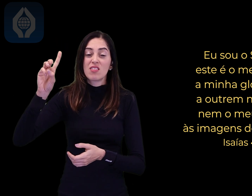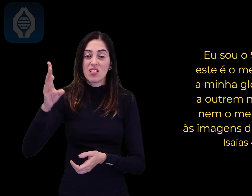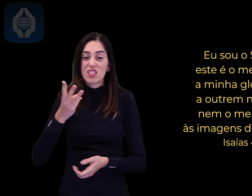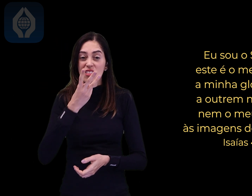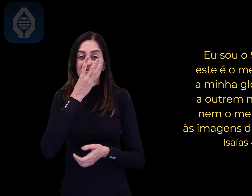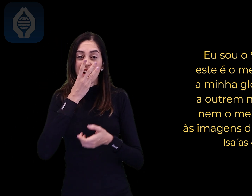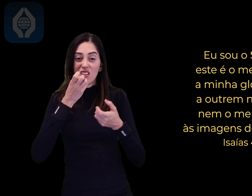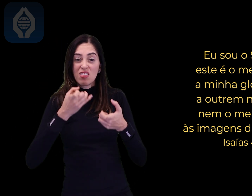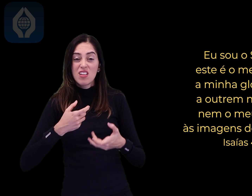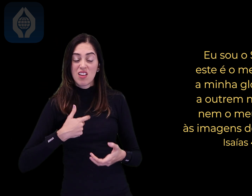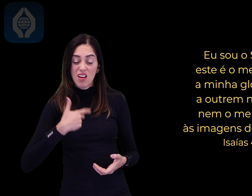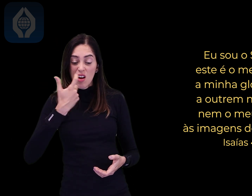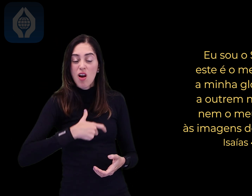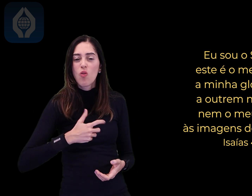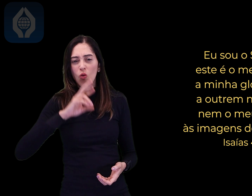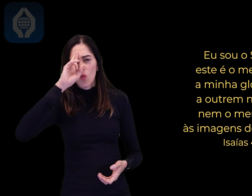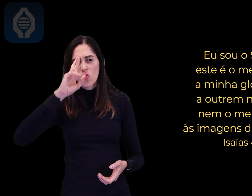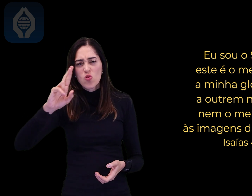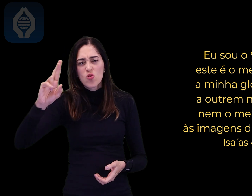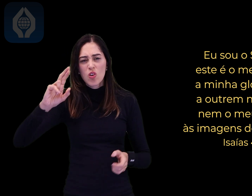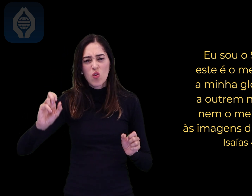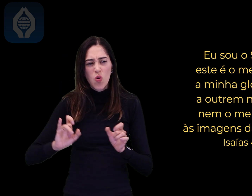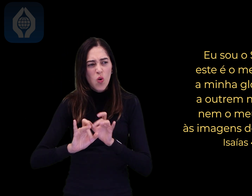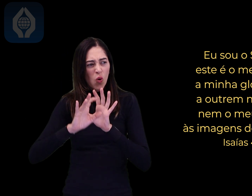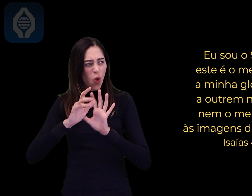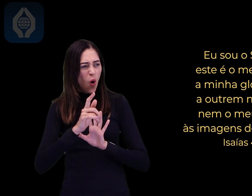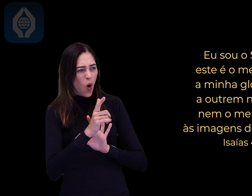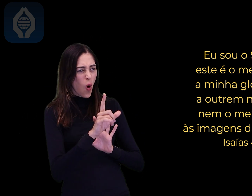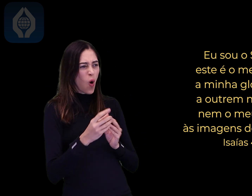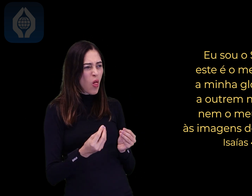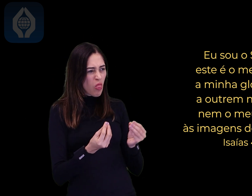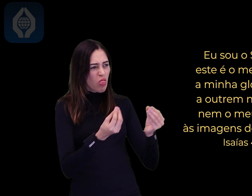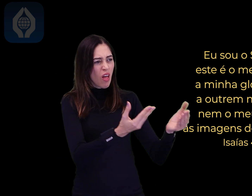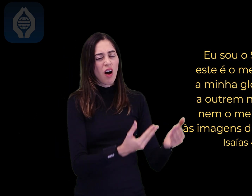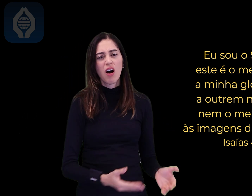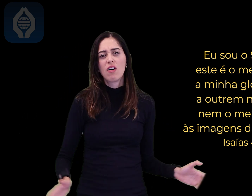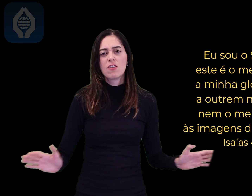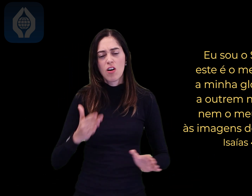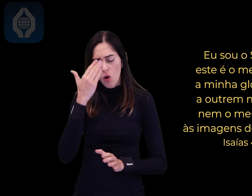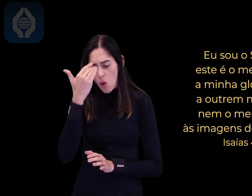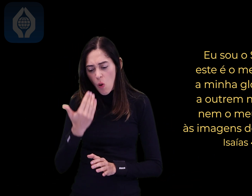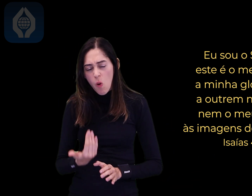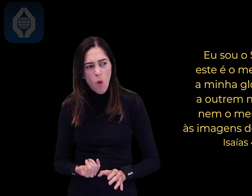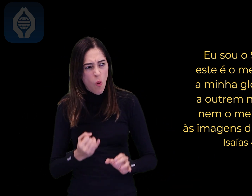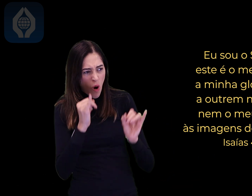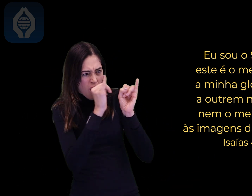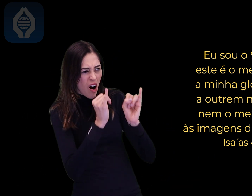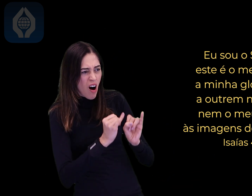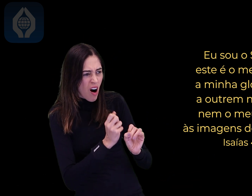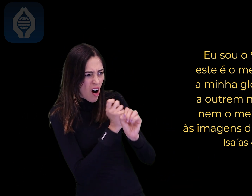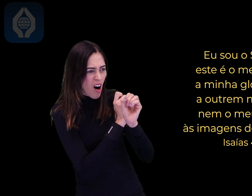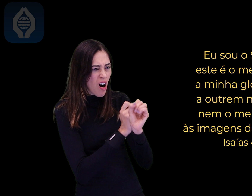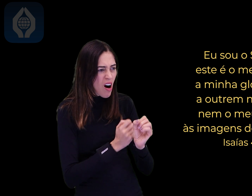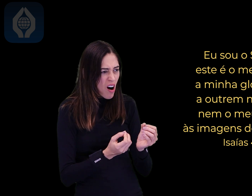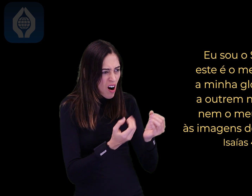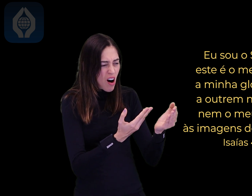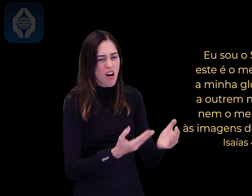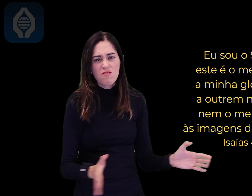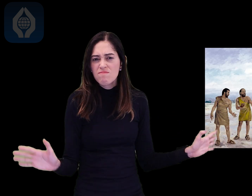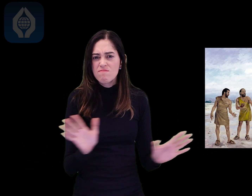meu nome. A minha glória, pois, não darei a outrem, nem a minha honra às imagens de esculturas e ídolos.